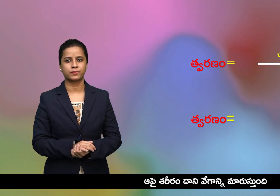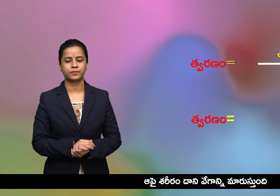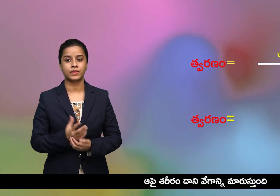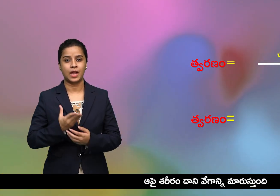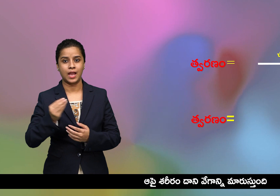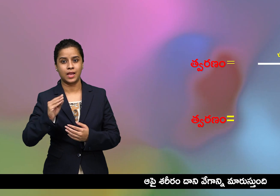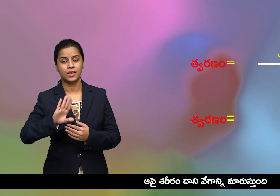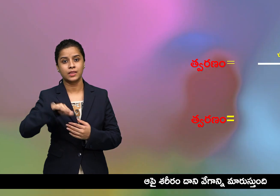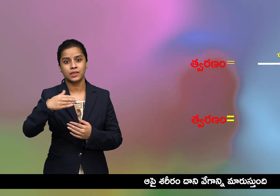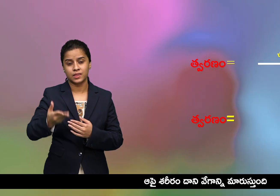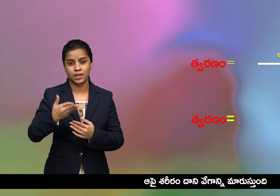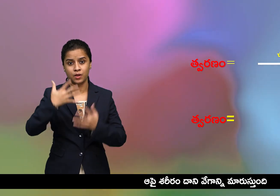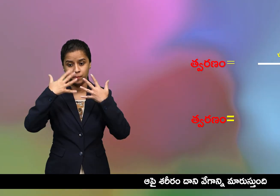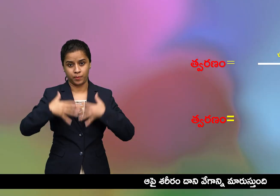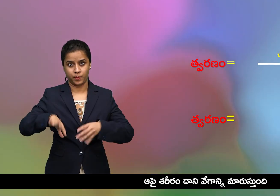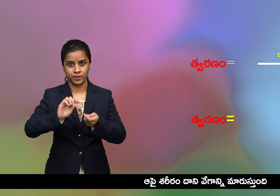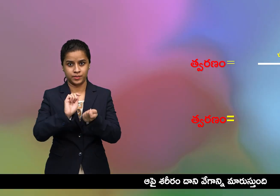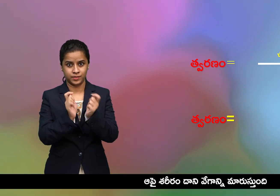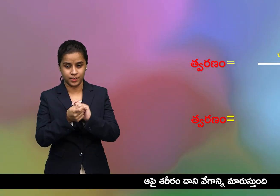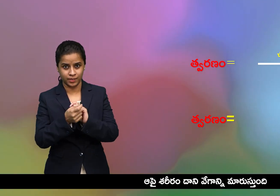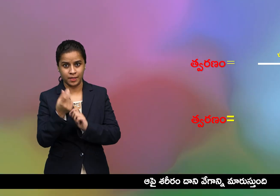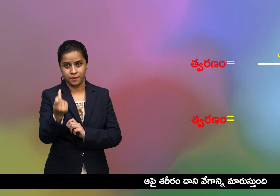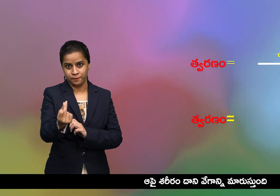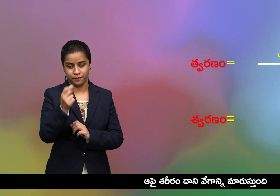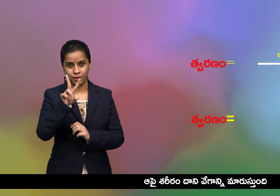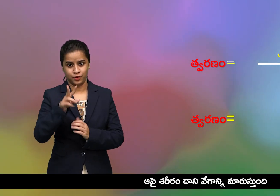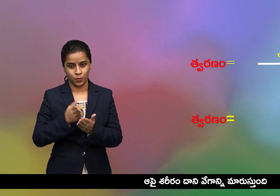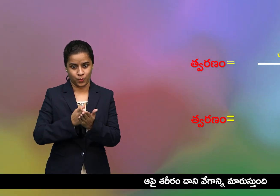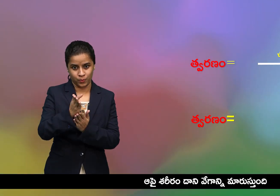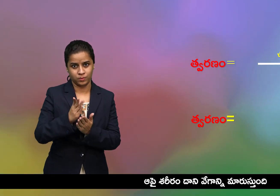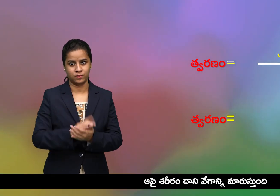ఆపై శరీరం దాని వేగాన్ని మారుస్తుంది.